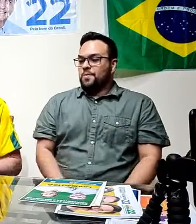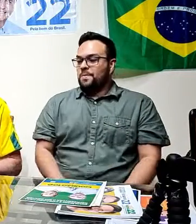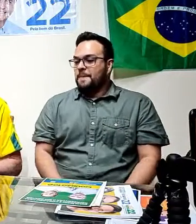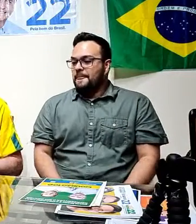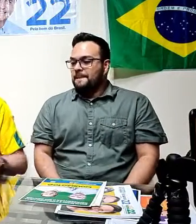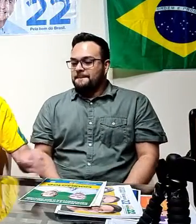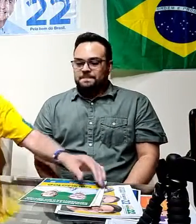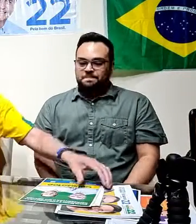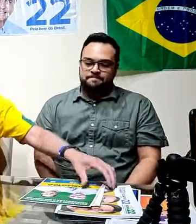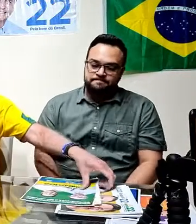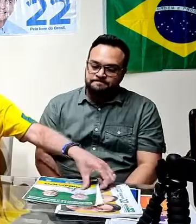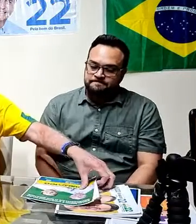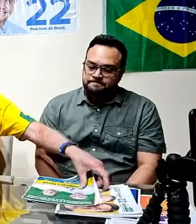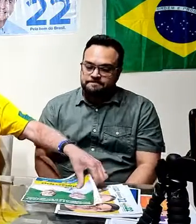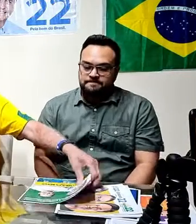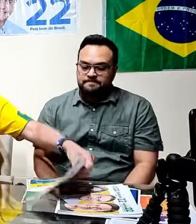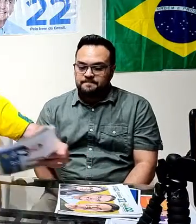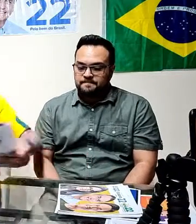Todos ganham com isso.